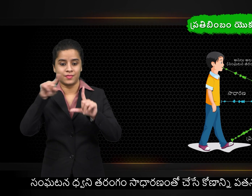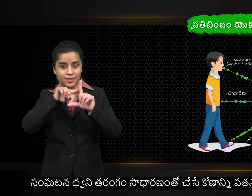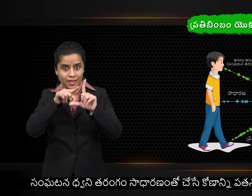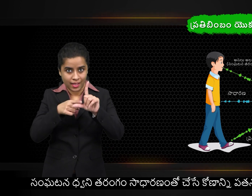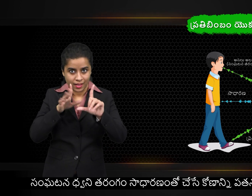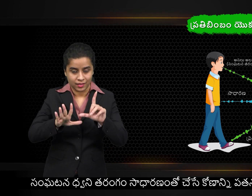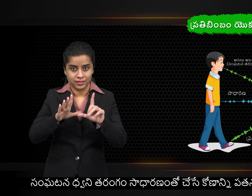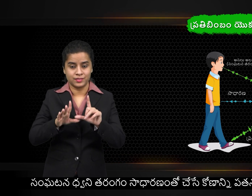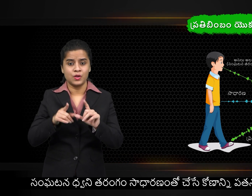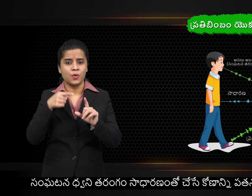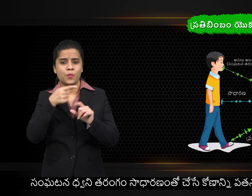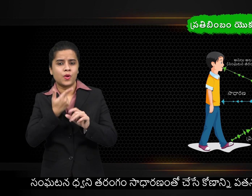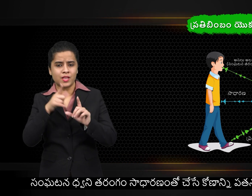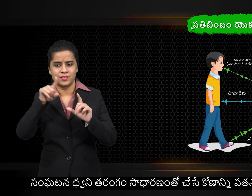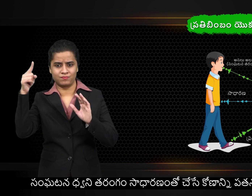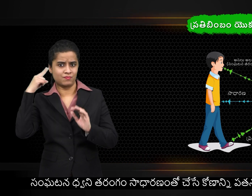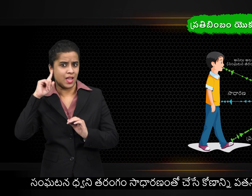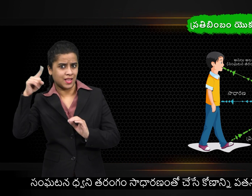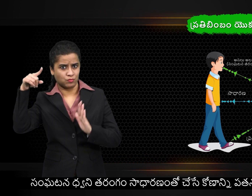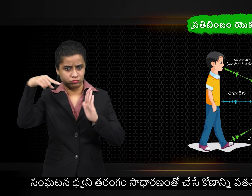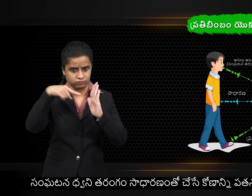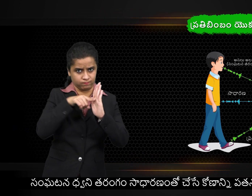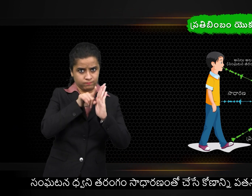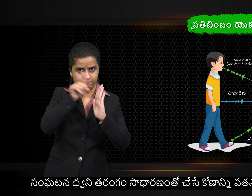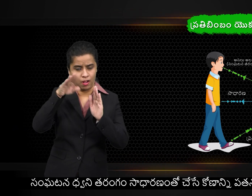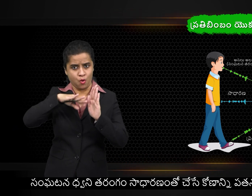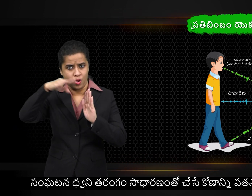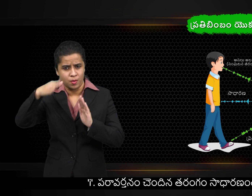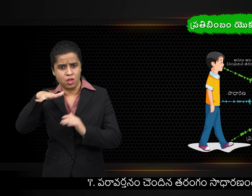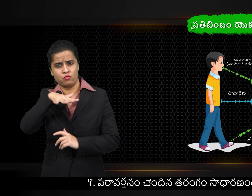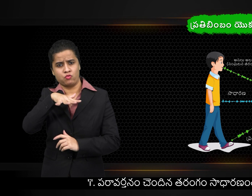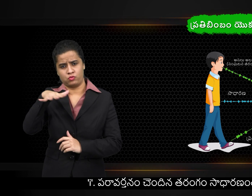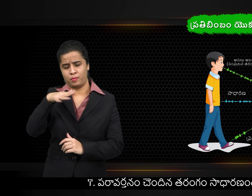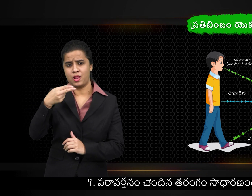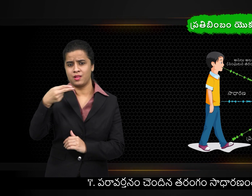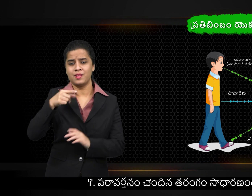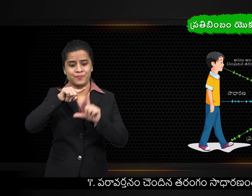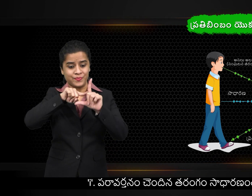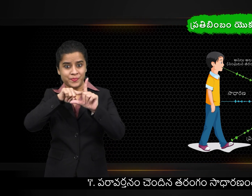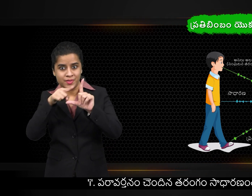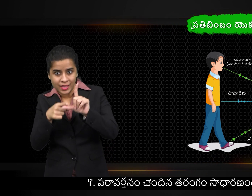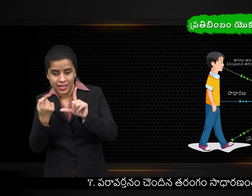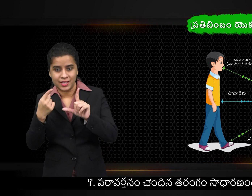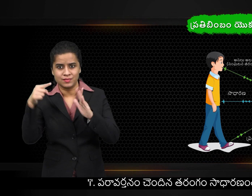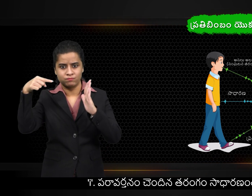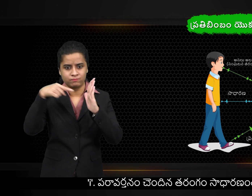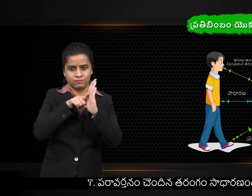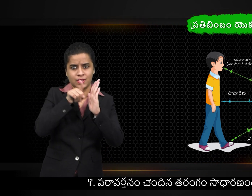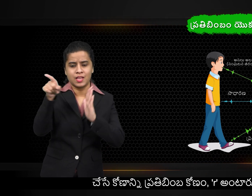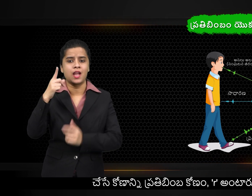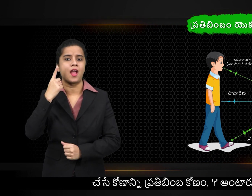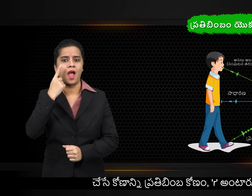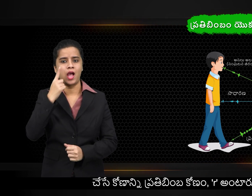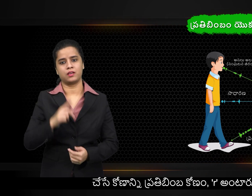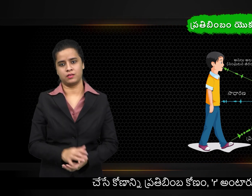సంఘటన ధ్వని తరంగం సాధారణంతో చేసే కోణాన్ని పతన కోణం అంటారు. పరావర్తనం చెందిన తరంగం